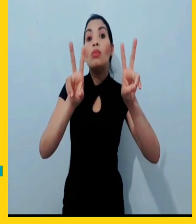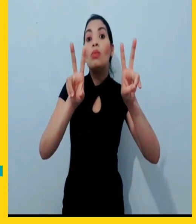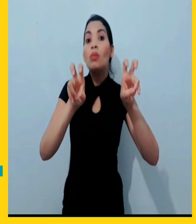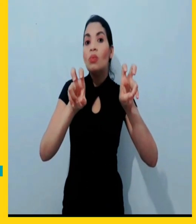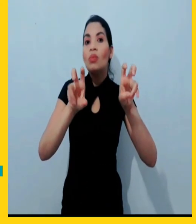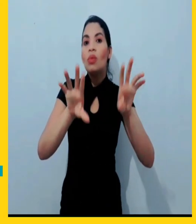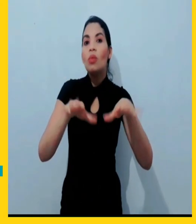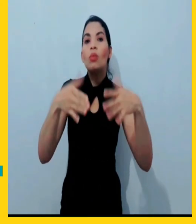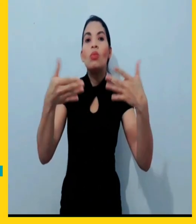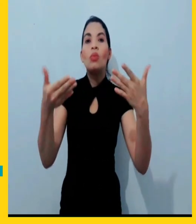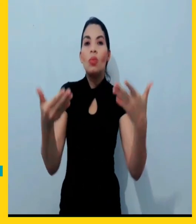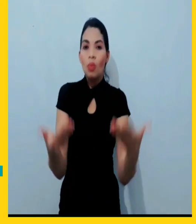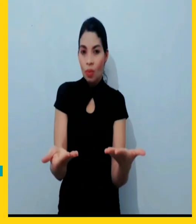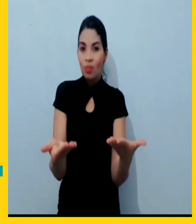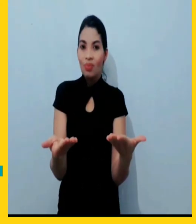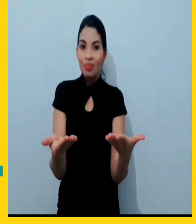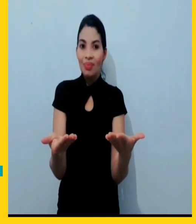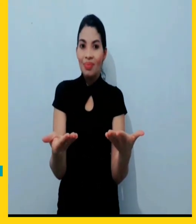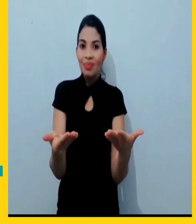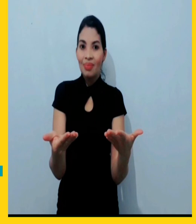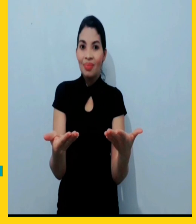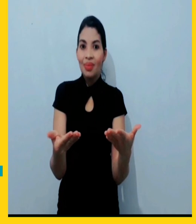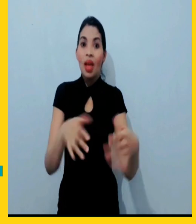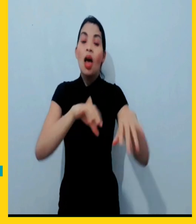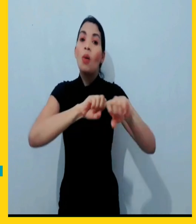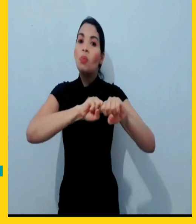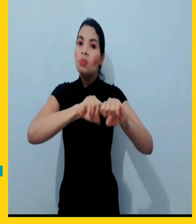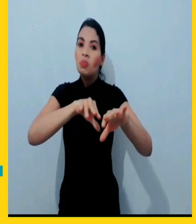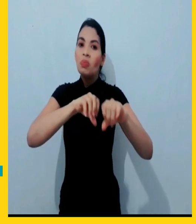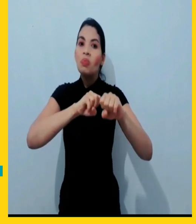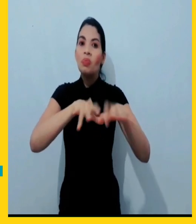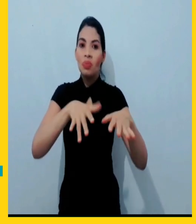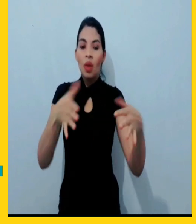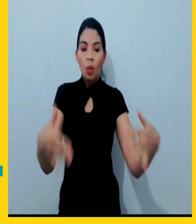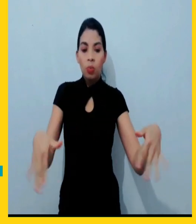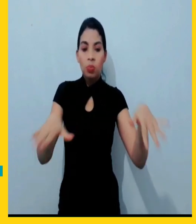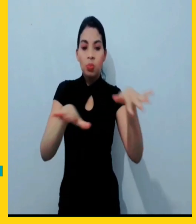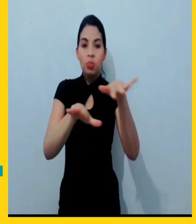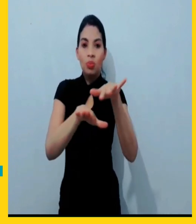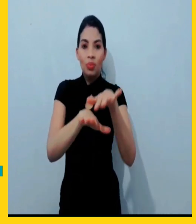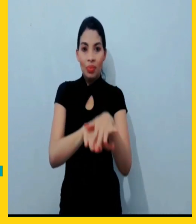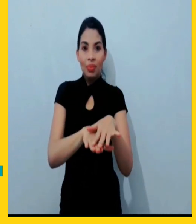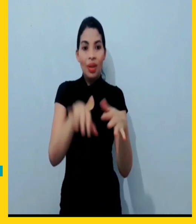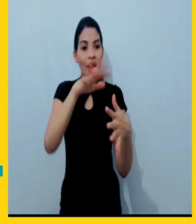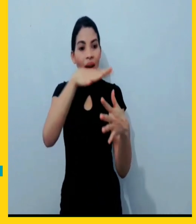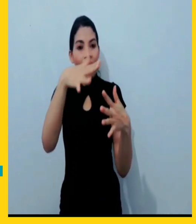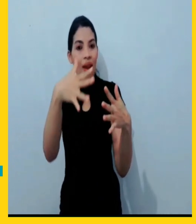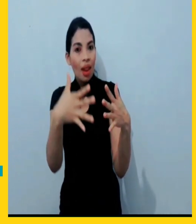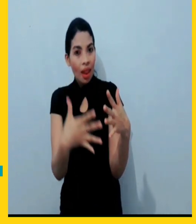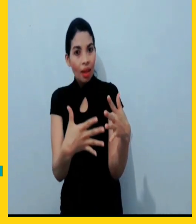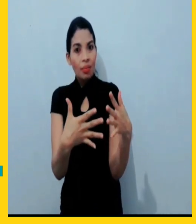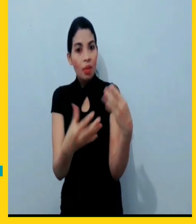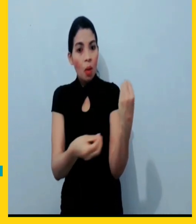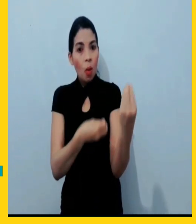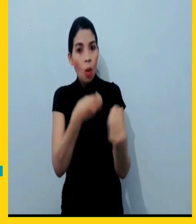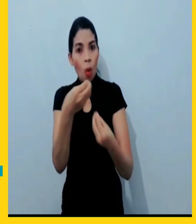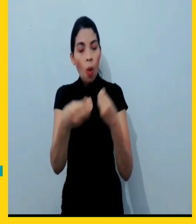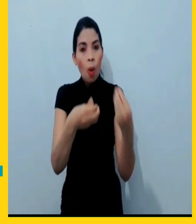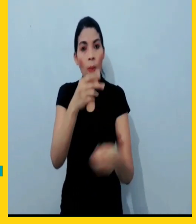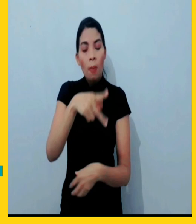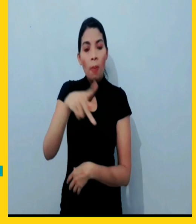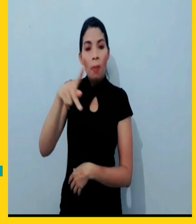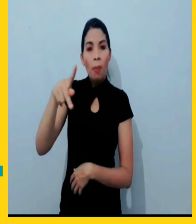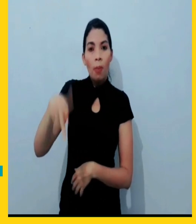O tema do presente projeto é Educação Inclusiva / Libras, uma análise